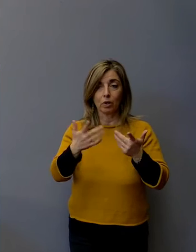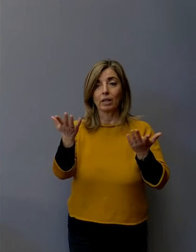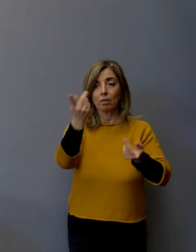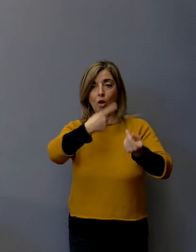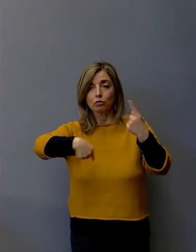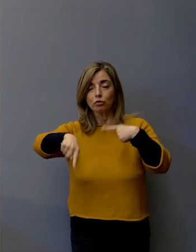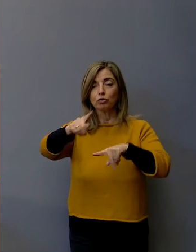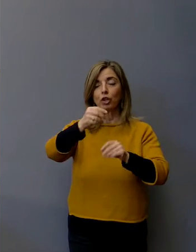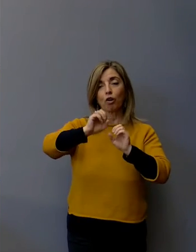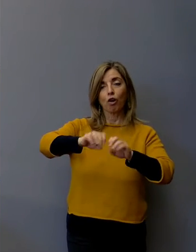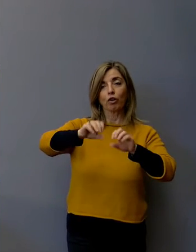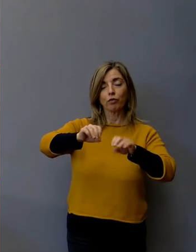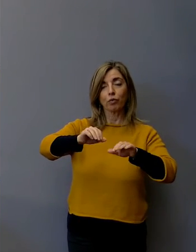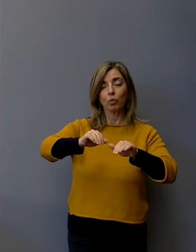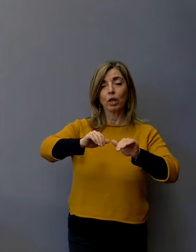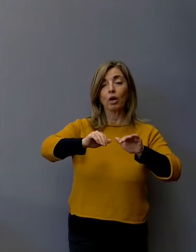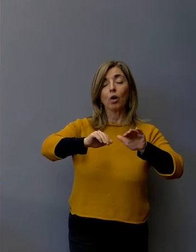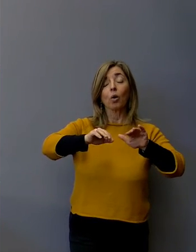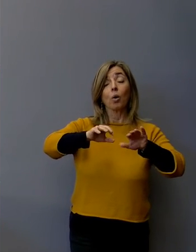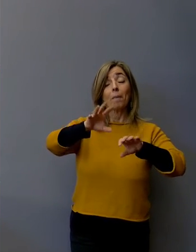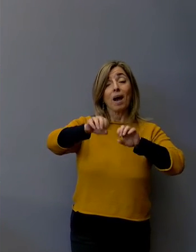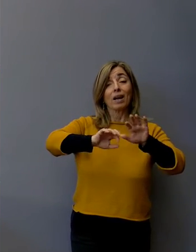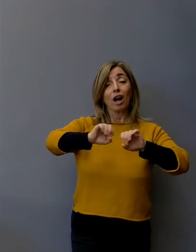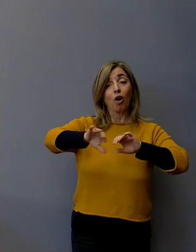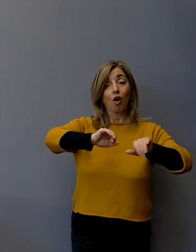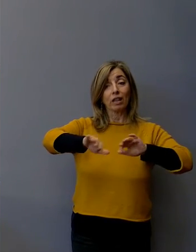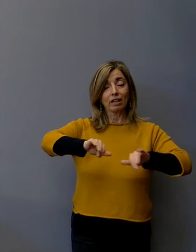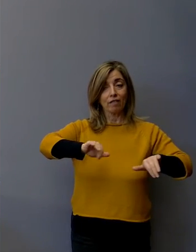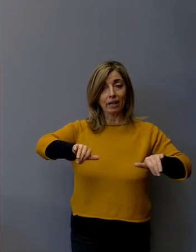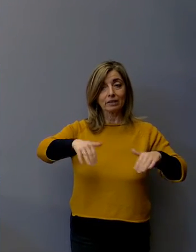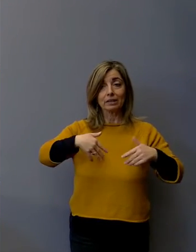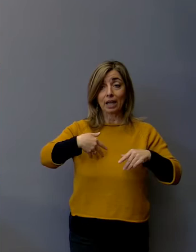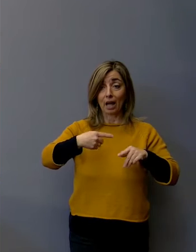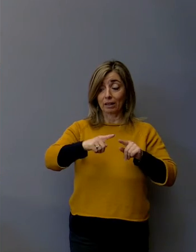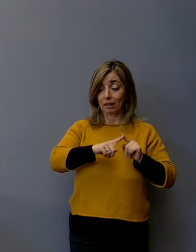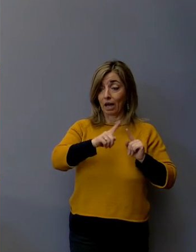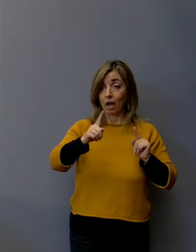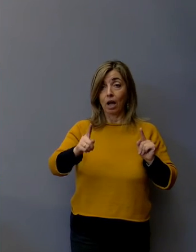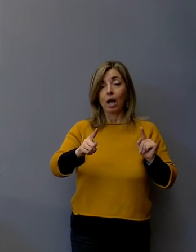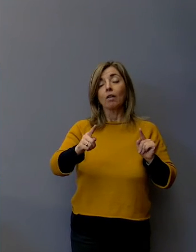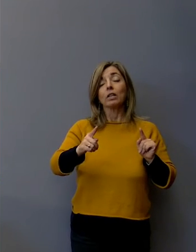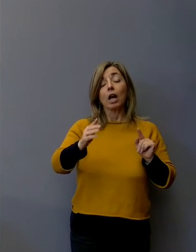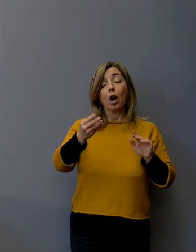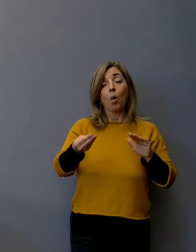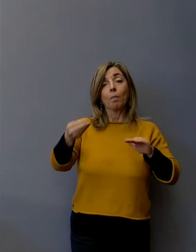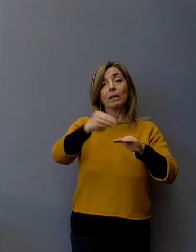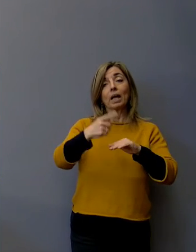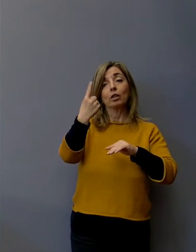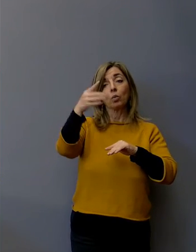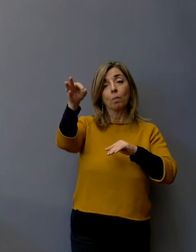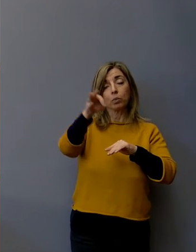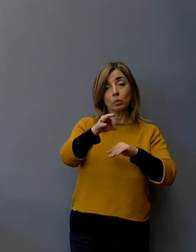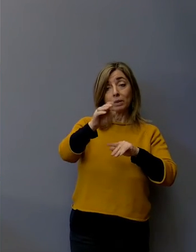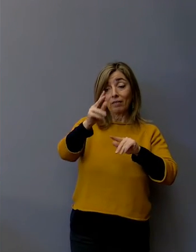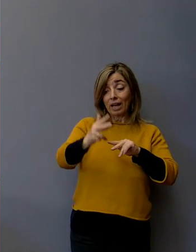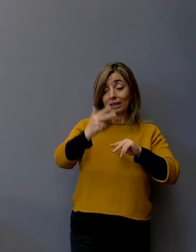differenziata che in tre anni è aumentata di un punto percentuale e in altri tre anni ci promette te come entra di 30 punti i costi del servizio